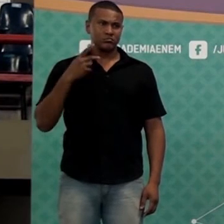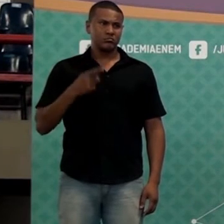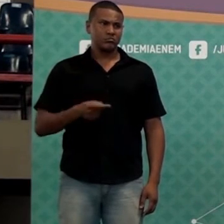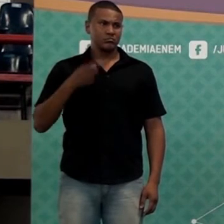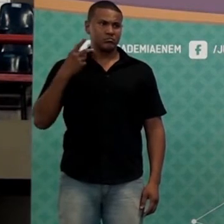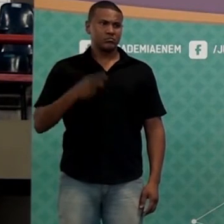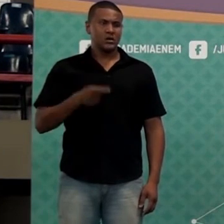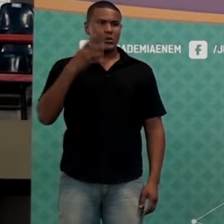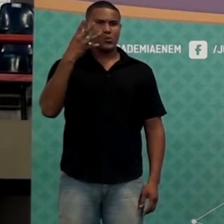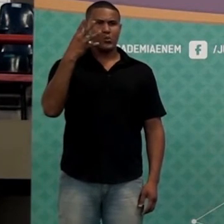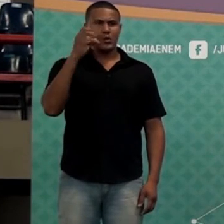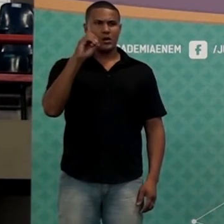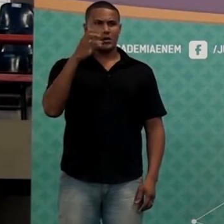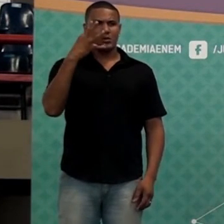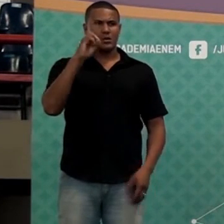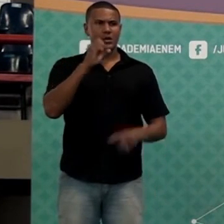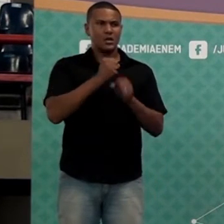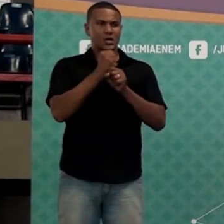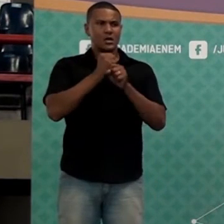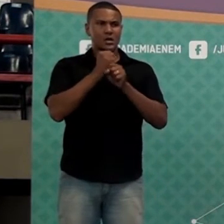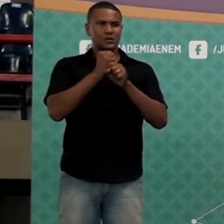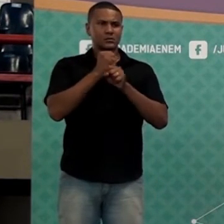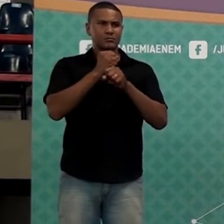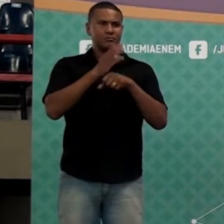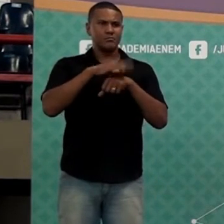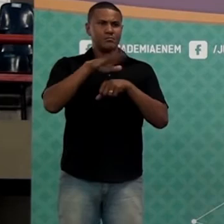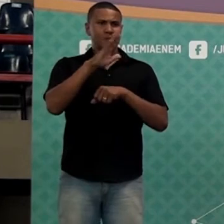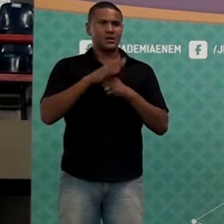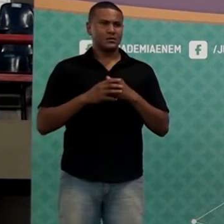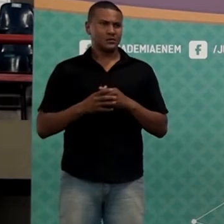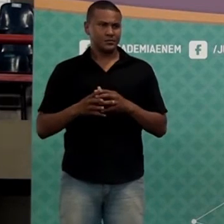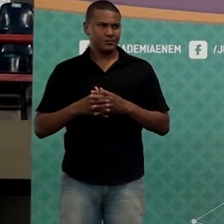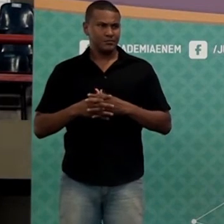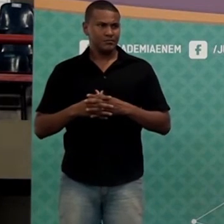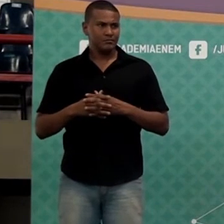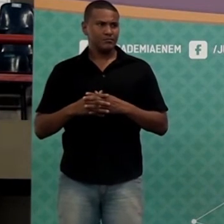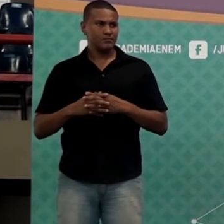foi a marca do dinheiro lá com o rosto dela. Beleza?